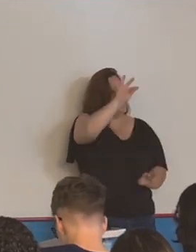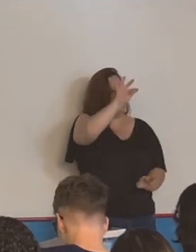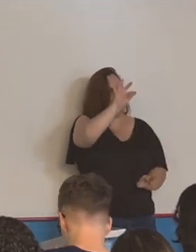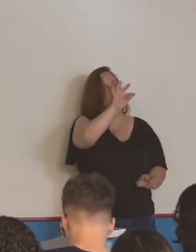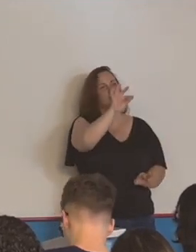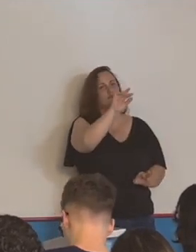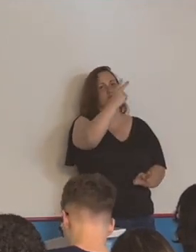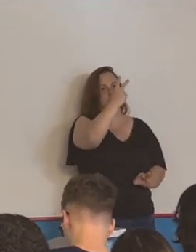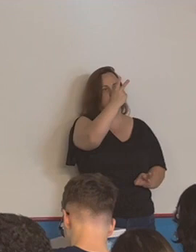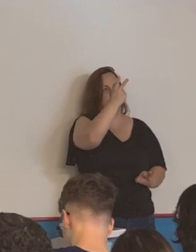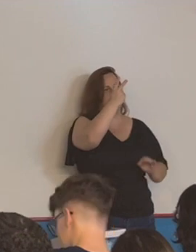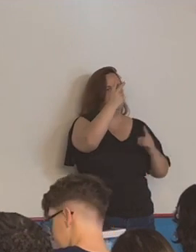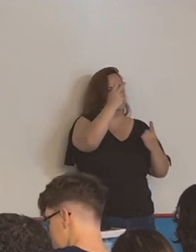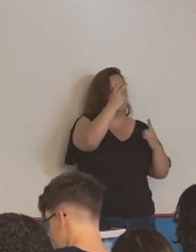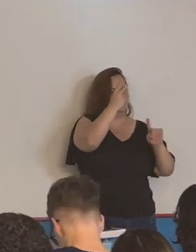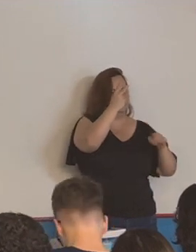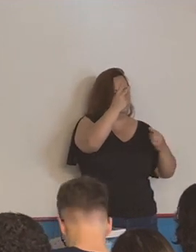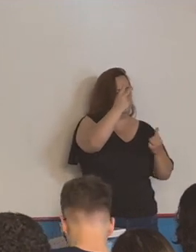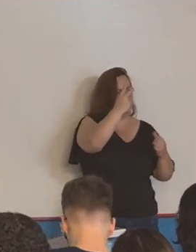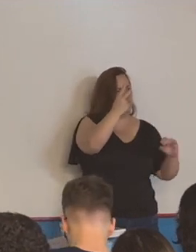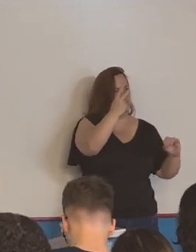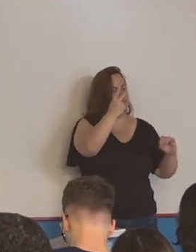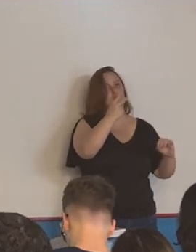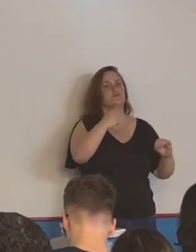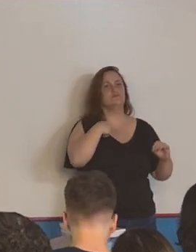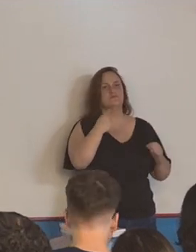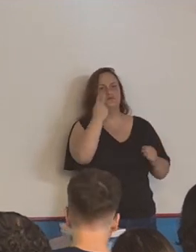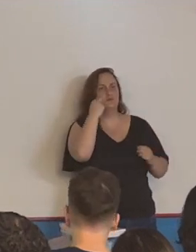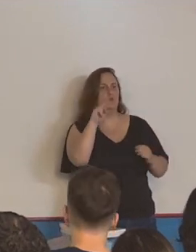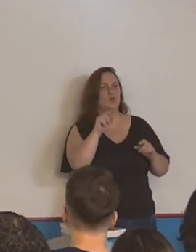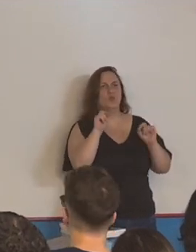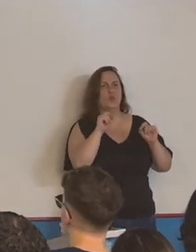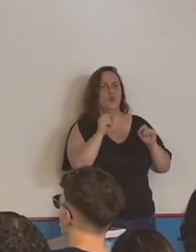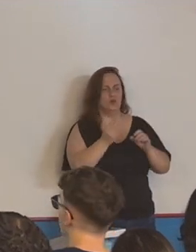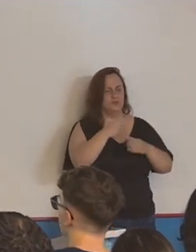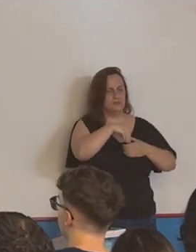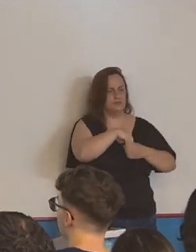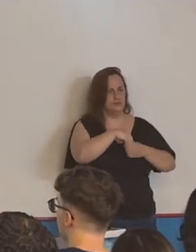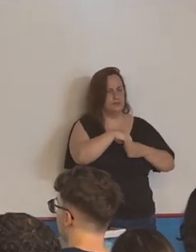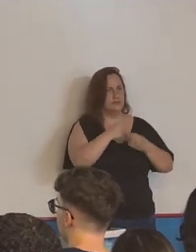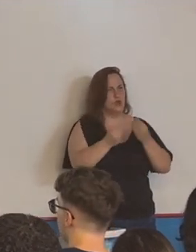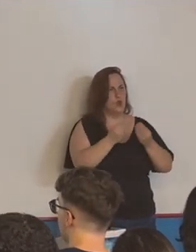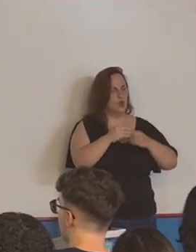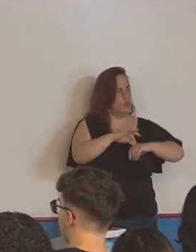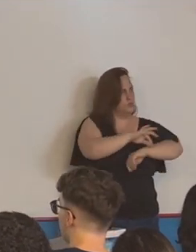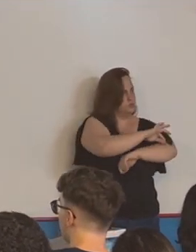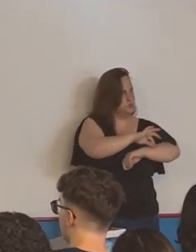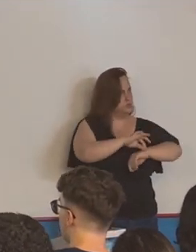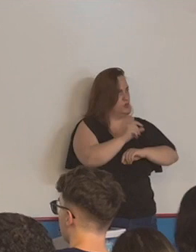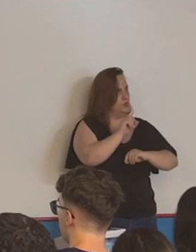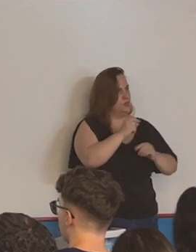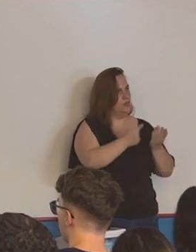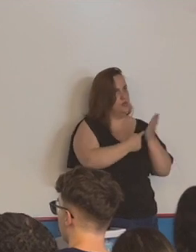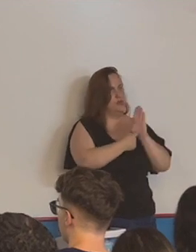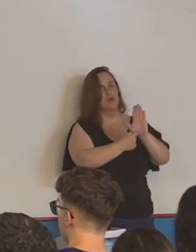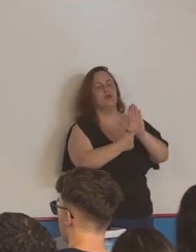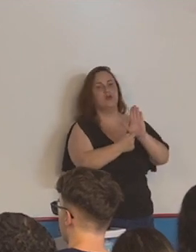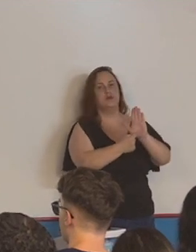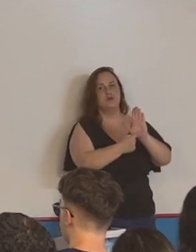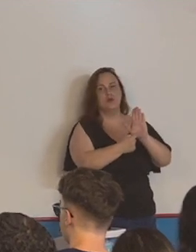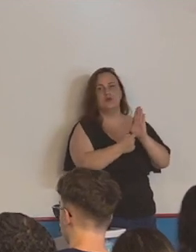E aí eu tinha uma questão do que colocar dentro da arquitetura, o que, que eu queria passar. Né?